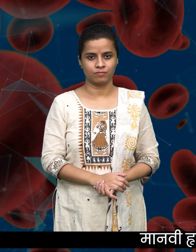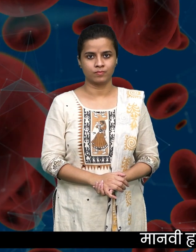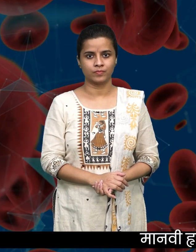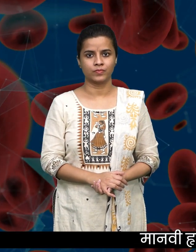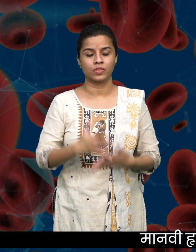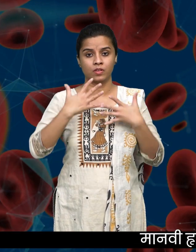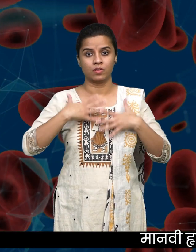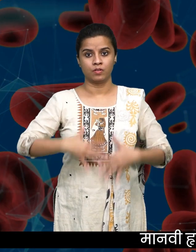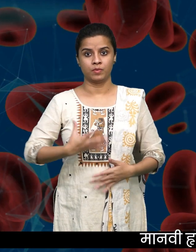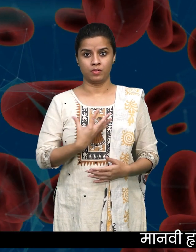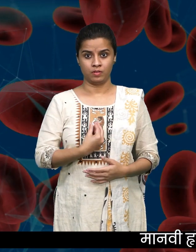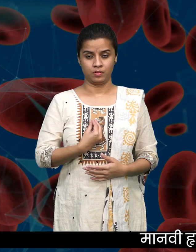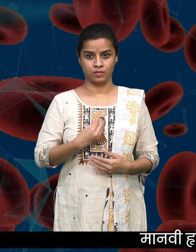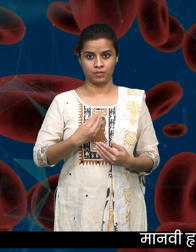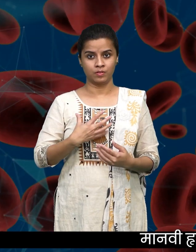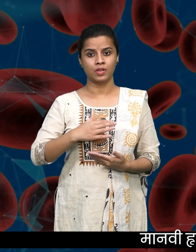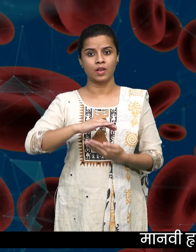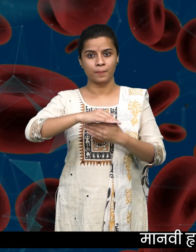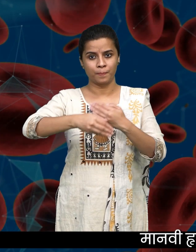मानवी हृदय हा एक स्नायूंचा अवयव आहे.